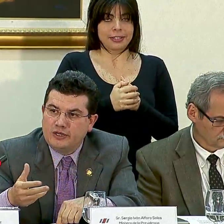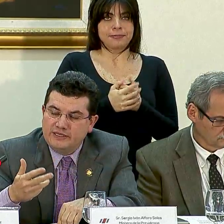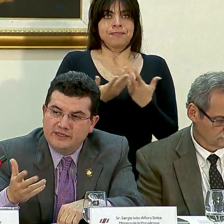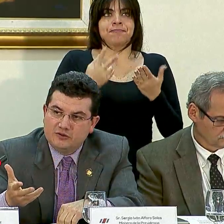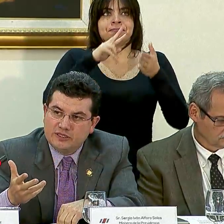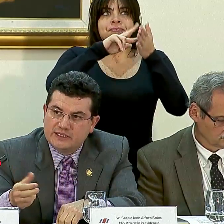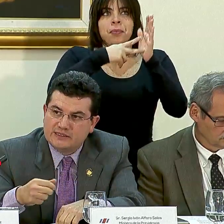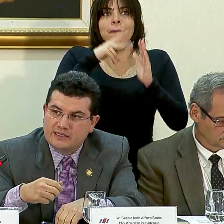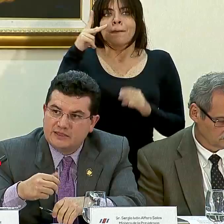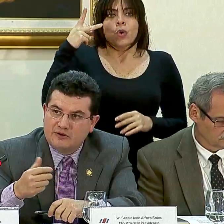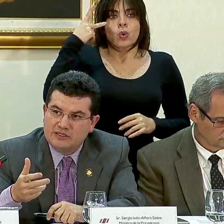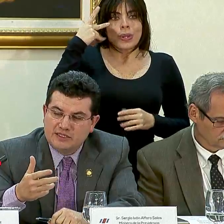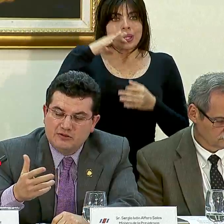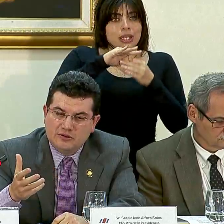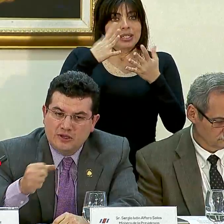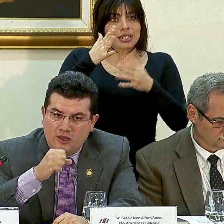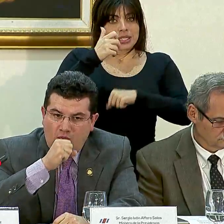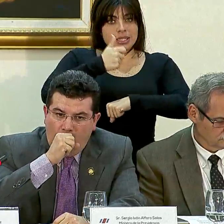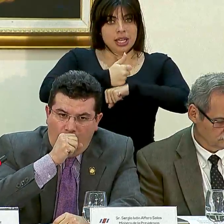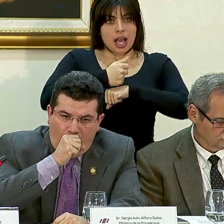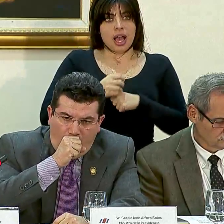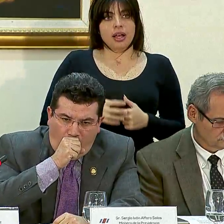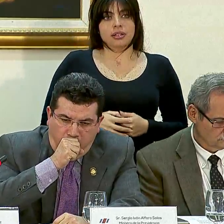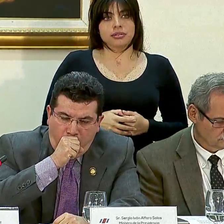los términos políticos en que está establecido